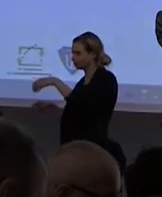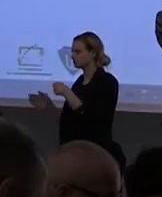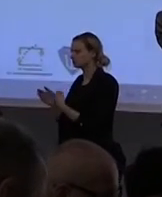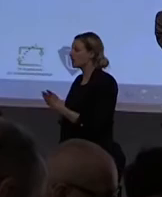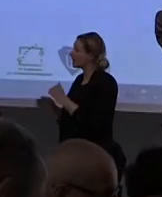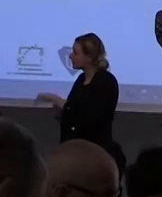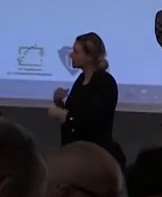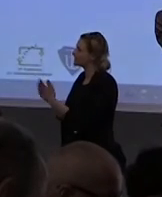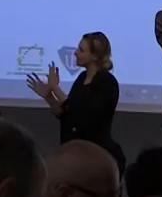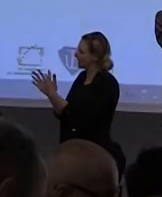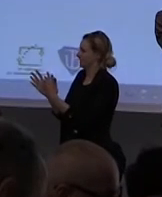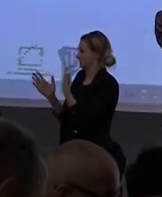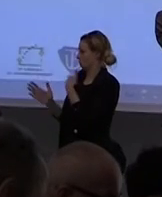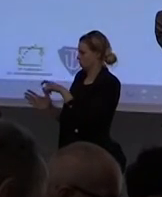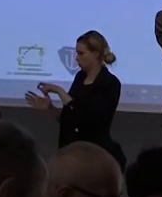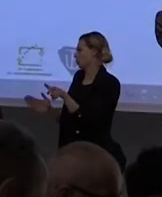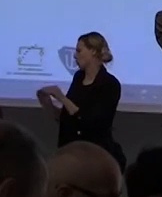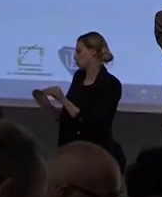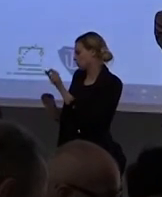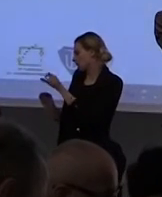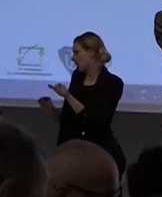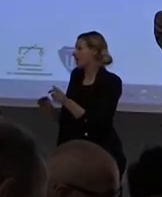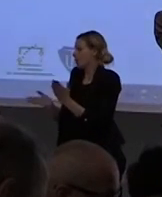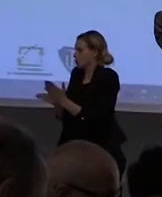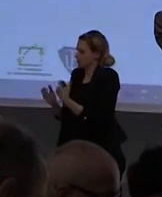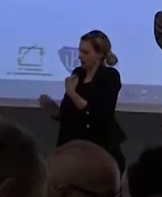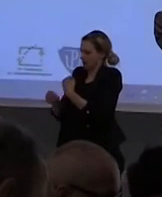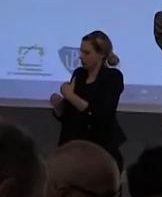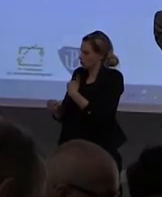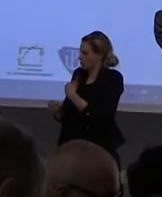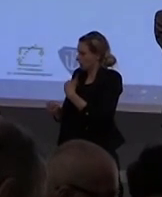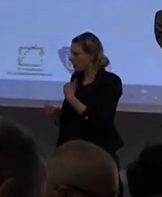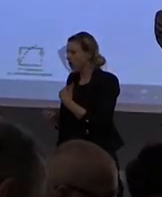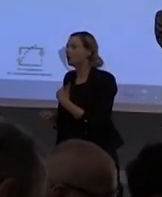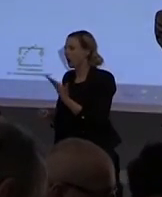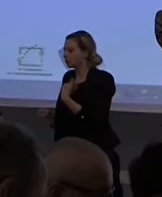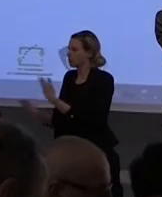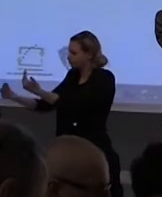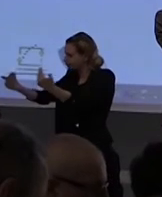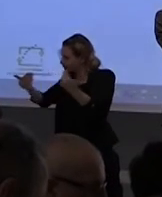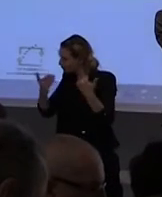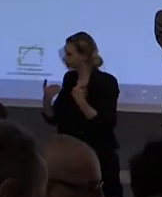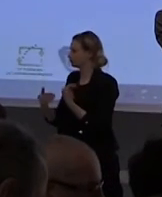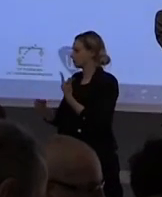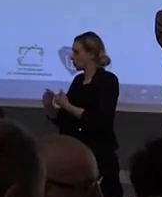přes 5 000 učitelů vlastně ze všech škol po celé republice.